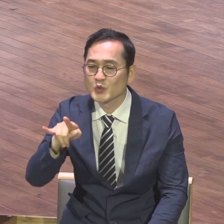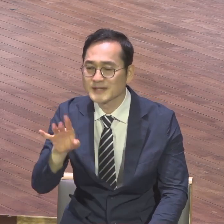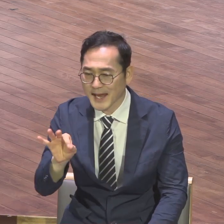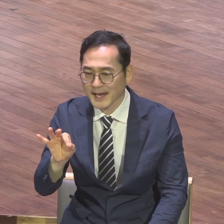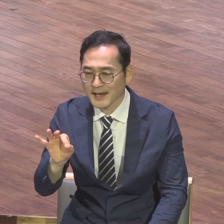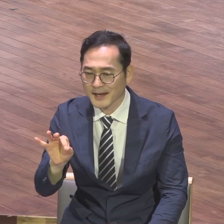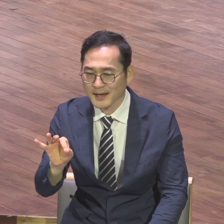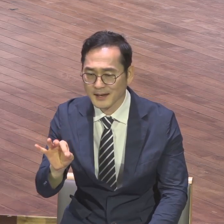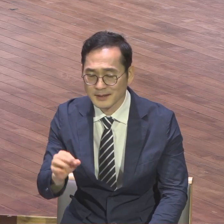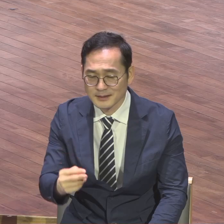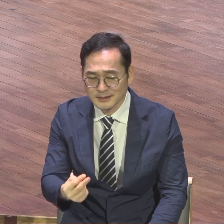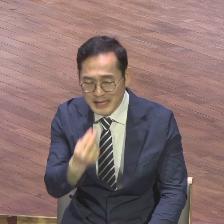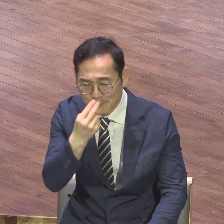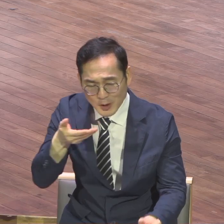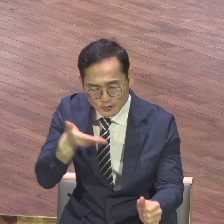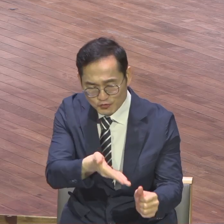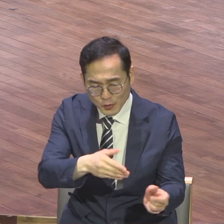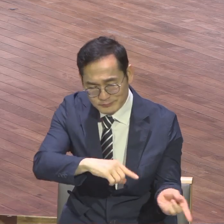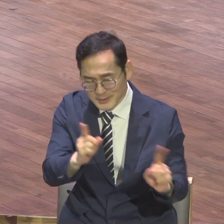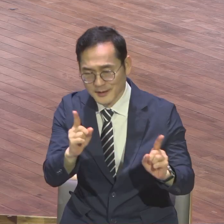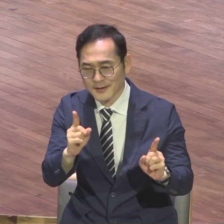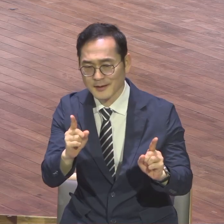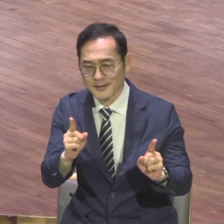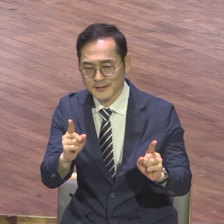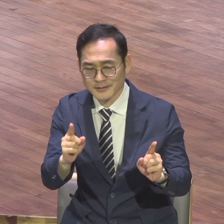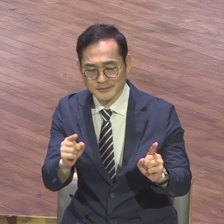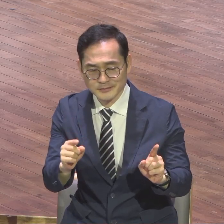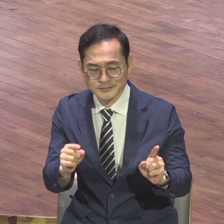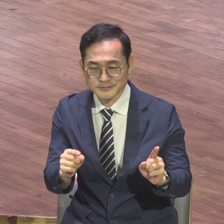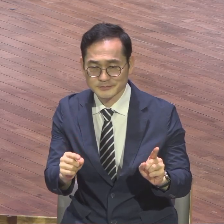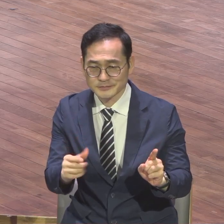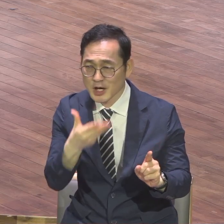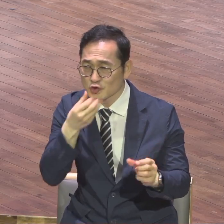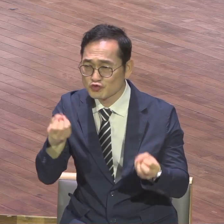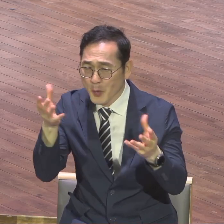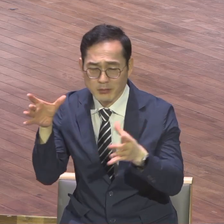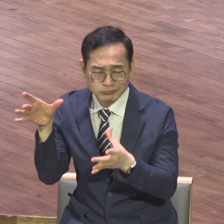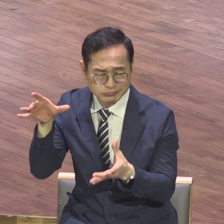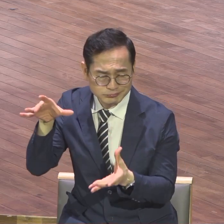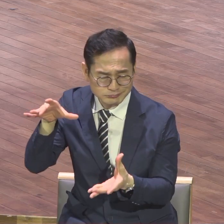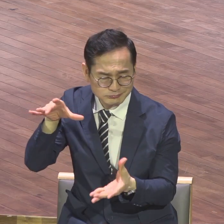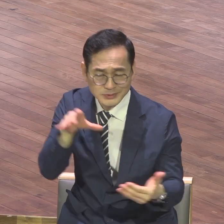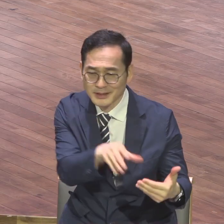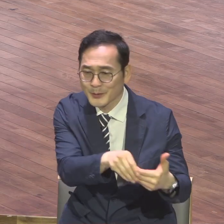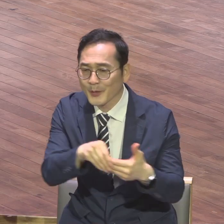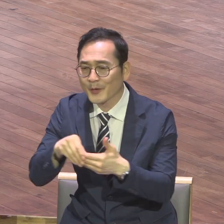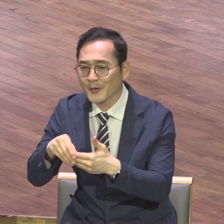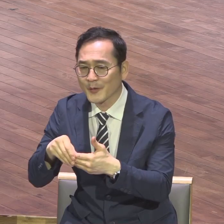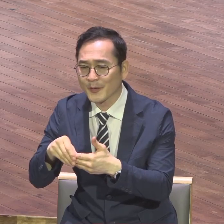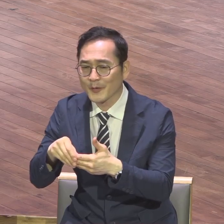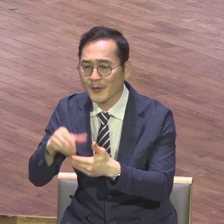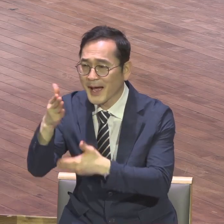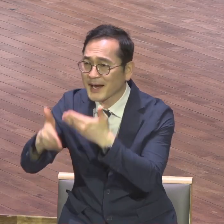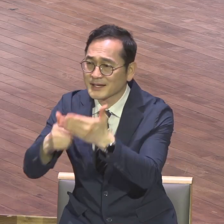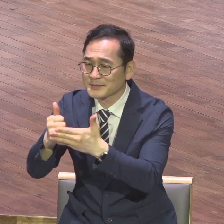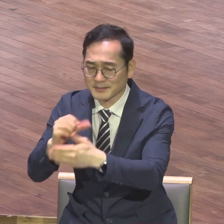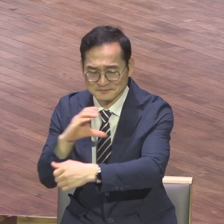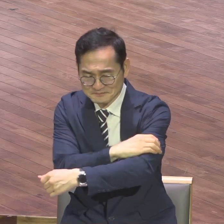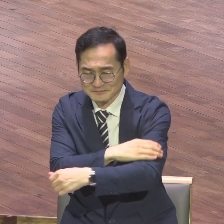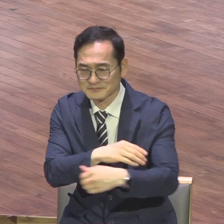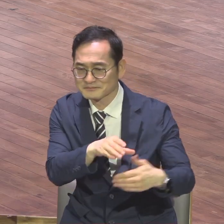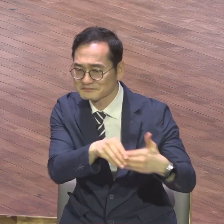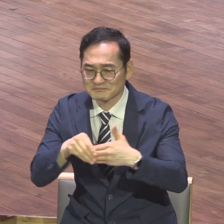기운을 북돋으시고 그들을 풍성하신 축복소로 인도하시는 하나님의 주권적 사역이다.